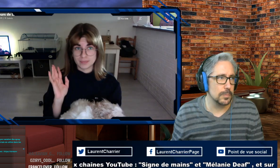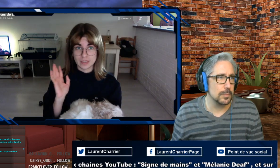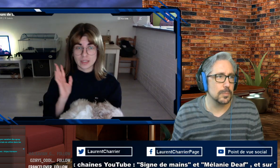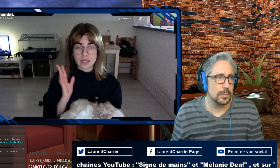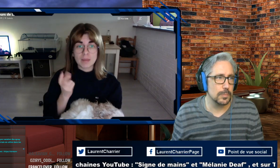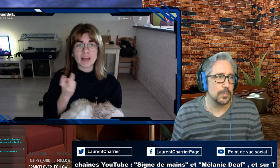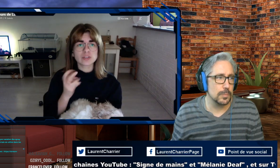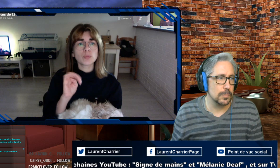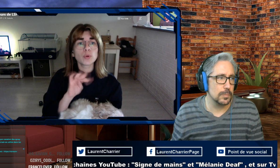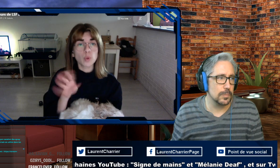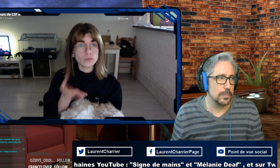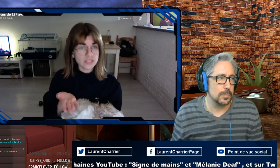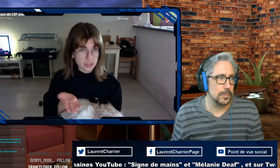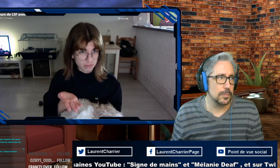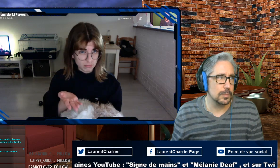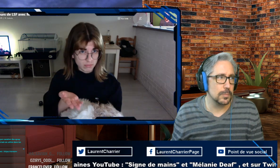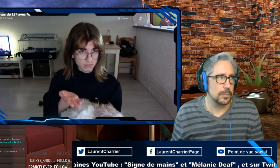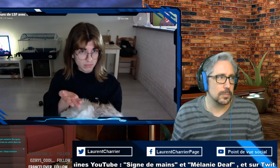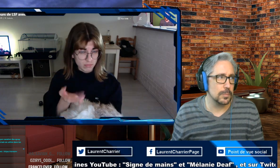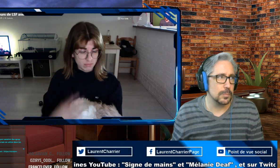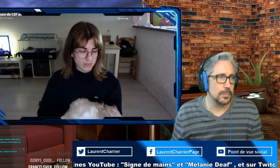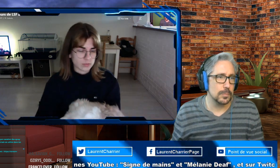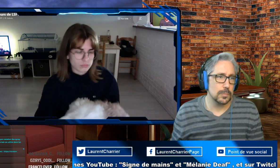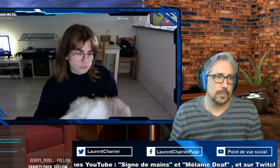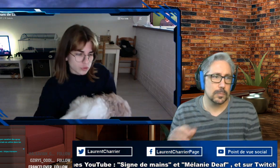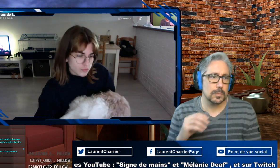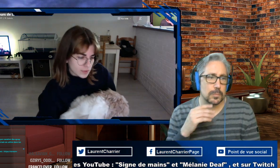technologies. Par exemple, le Covid.